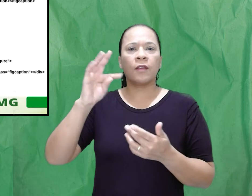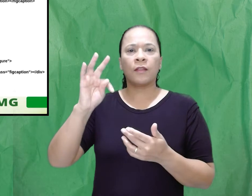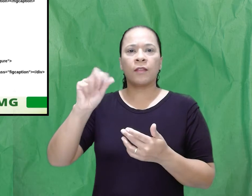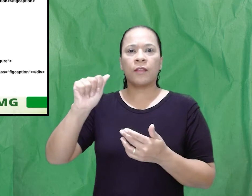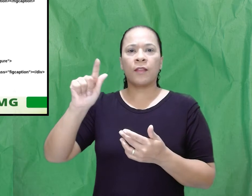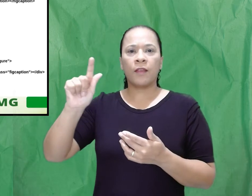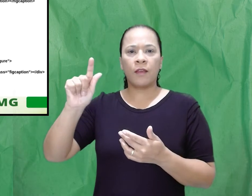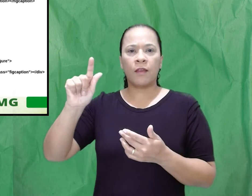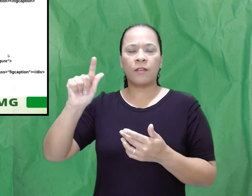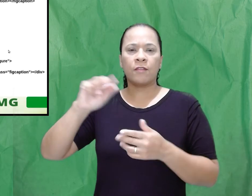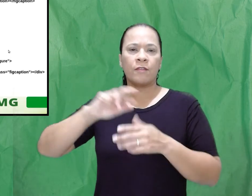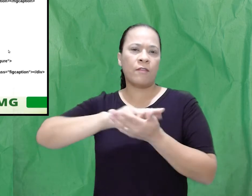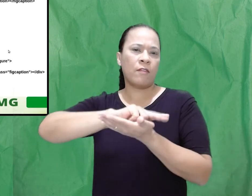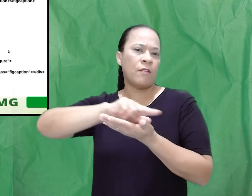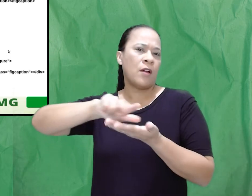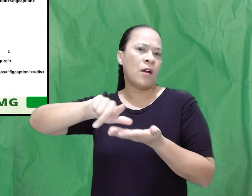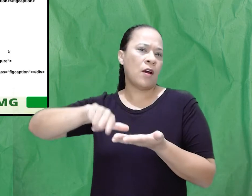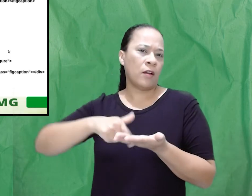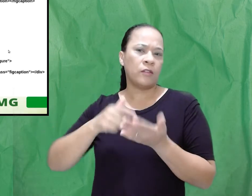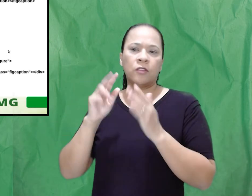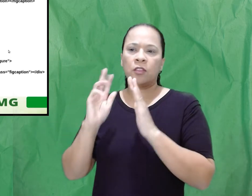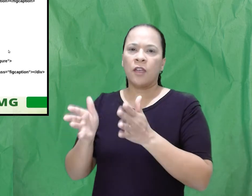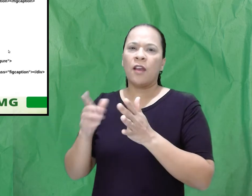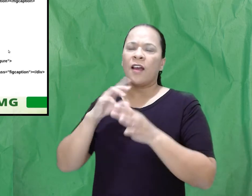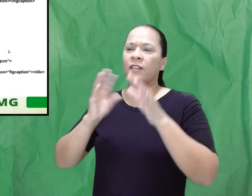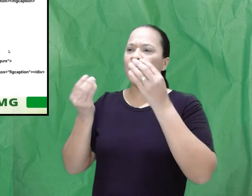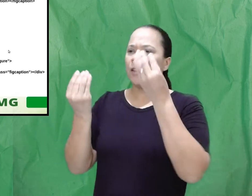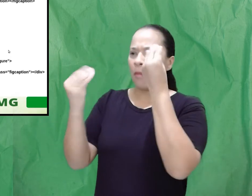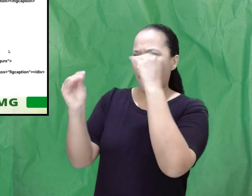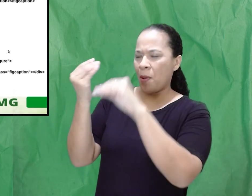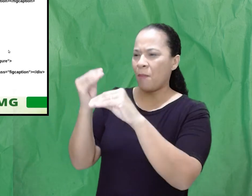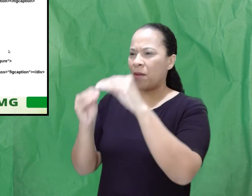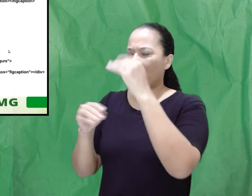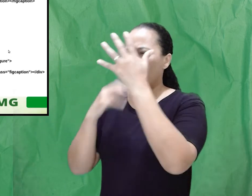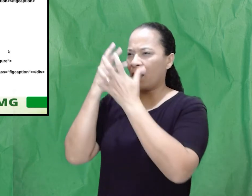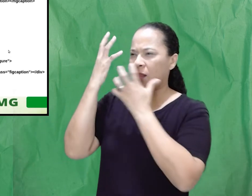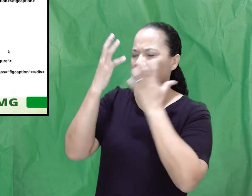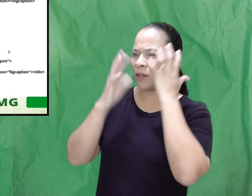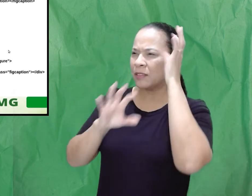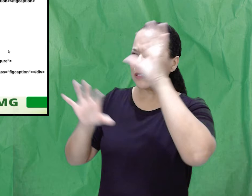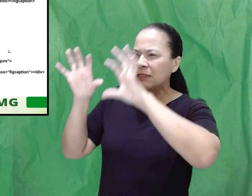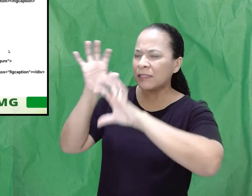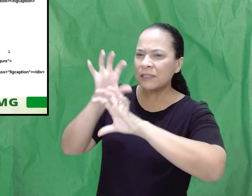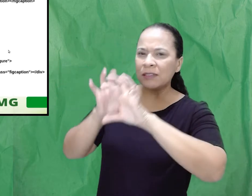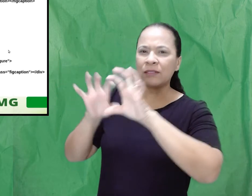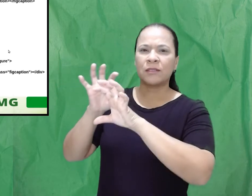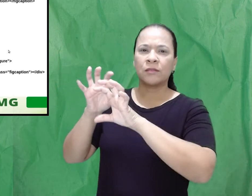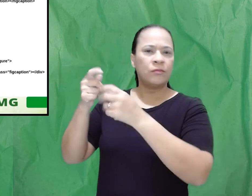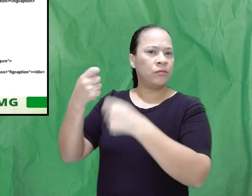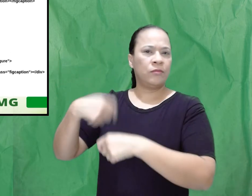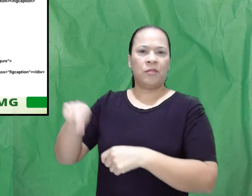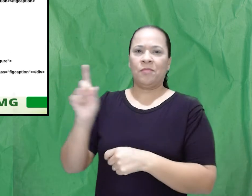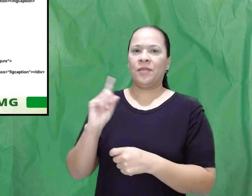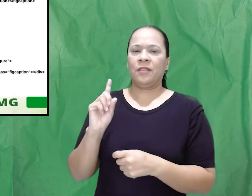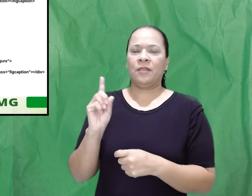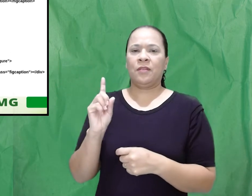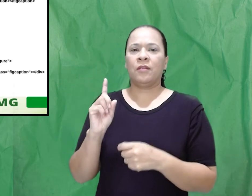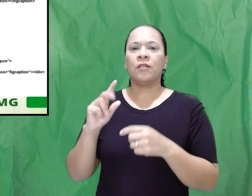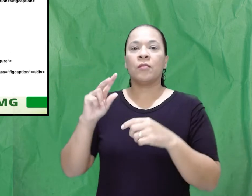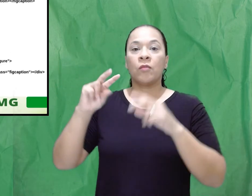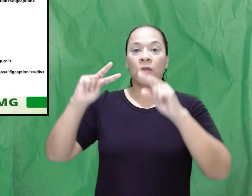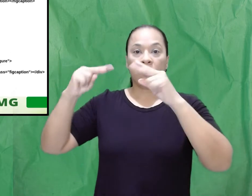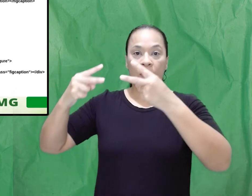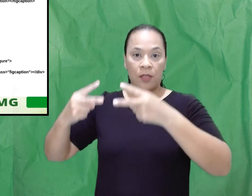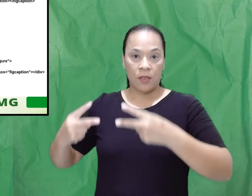preciso estar poluindo mais meu código, que agora o HTML5 permite